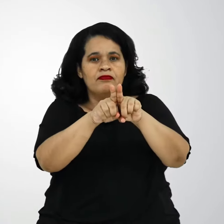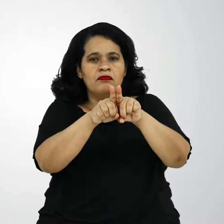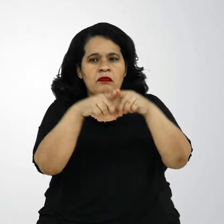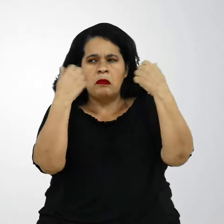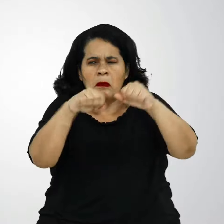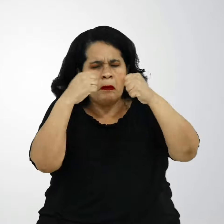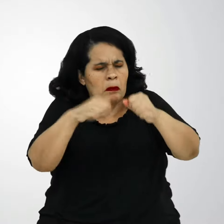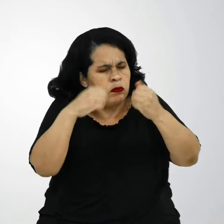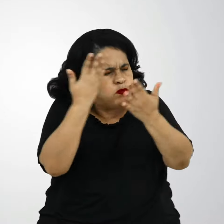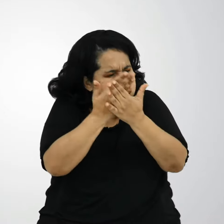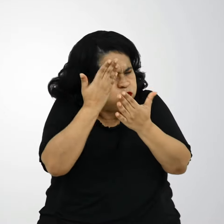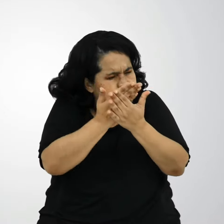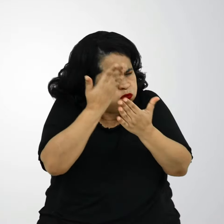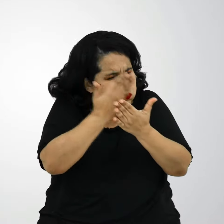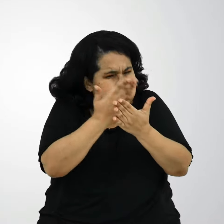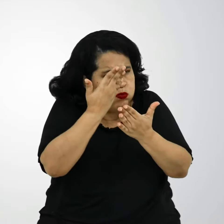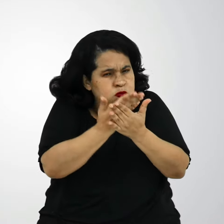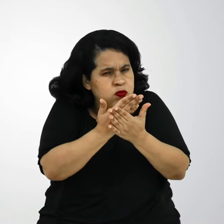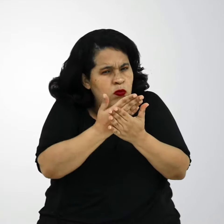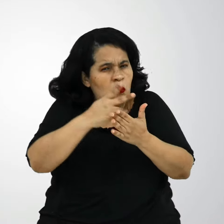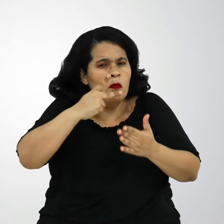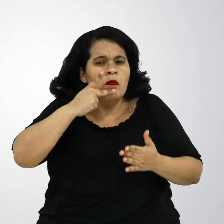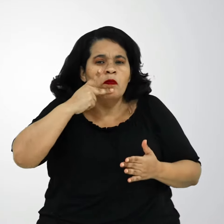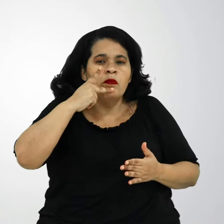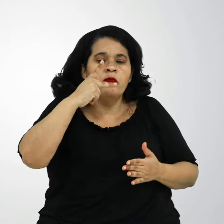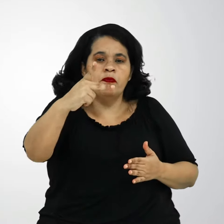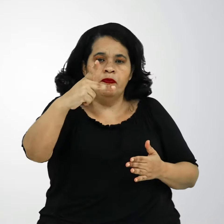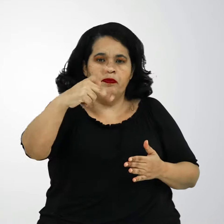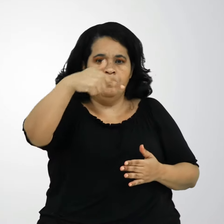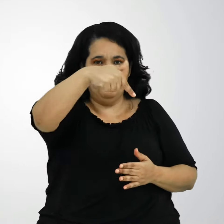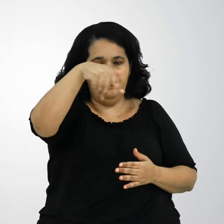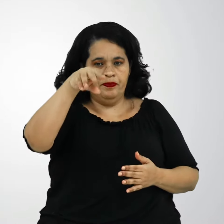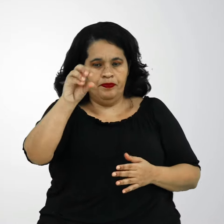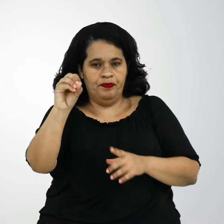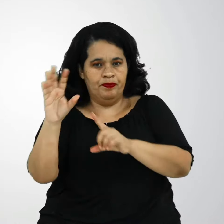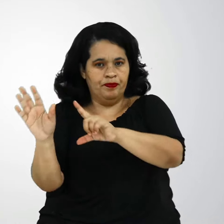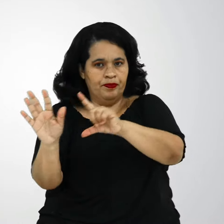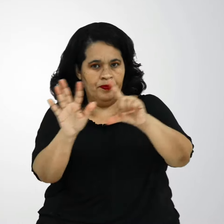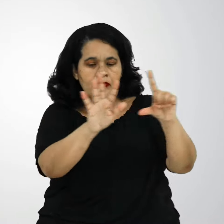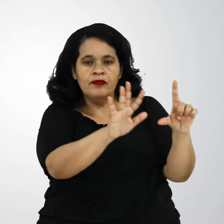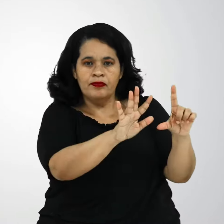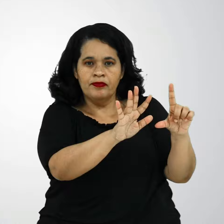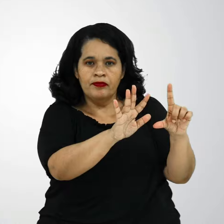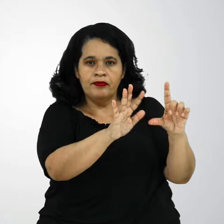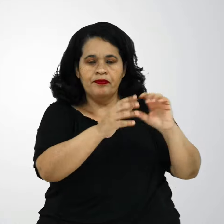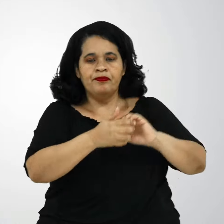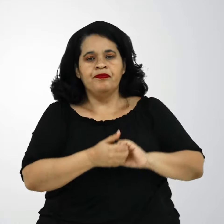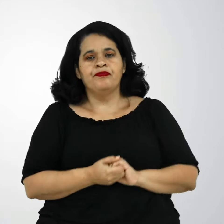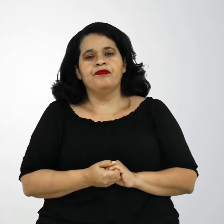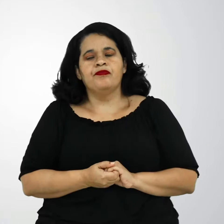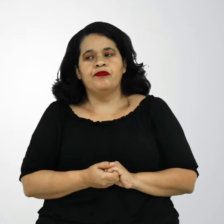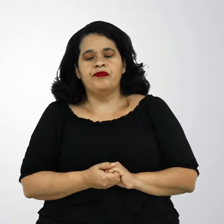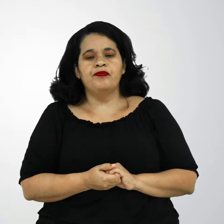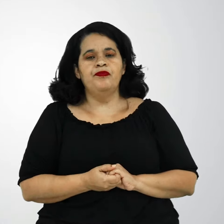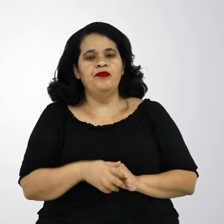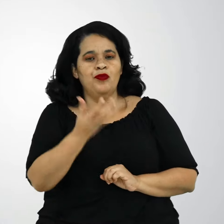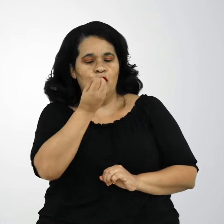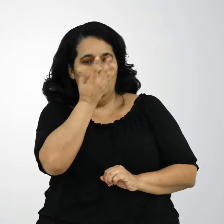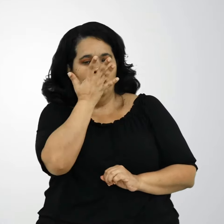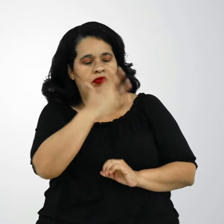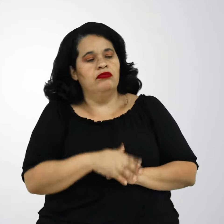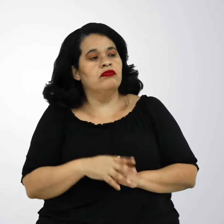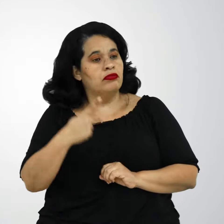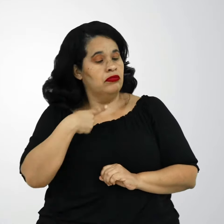examinando, né, aqui a profecia das 70 semanas. Né? Agora, o pastor Valdeci já comentou, mas é importante a